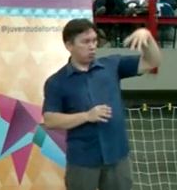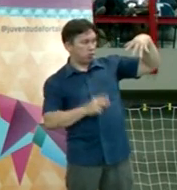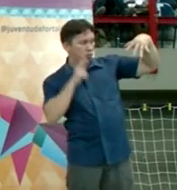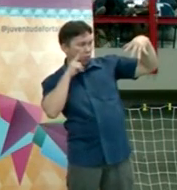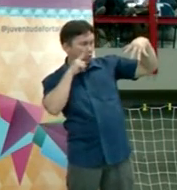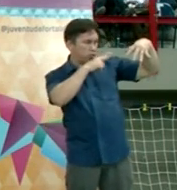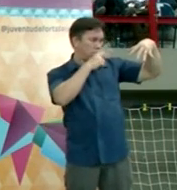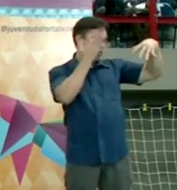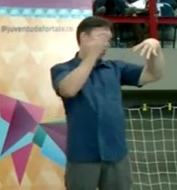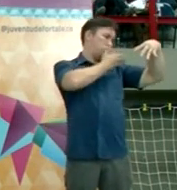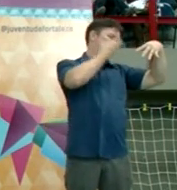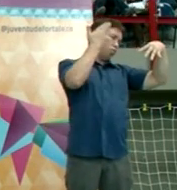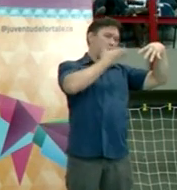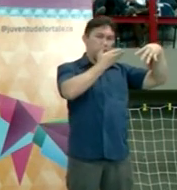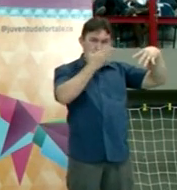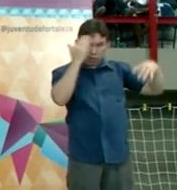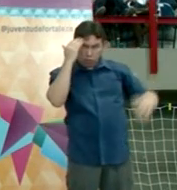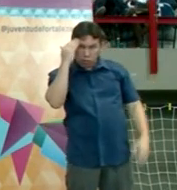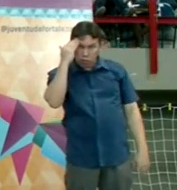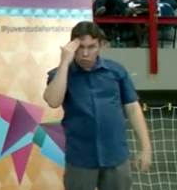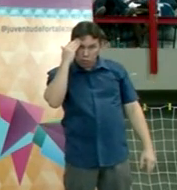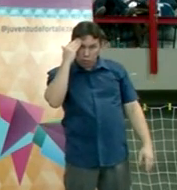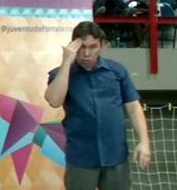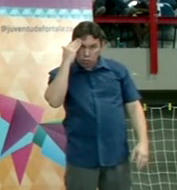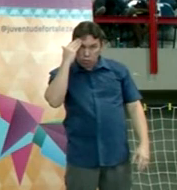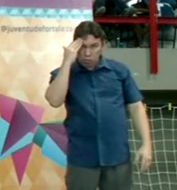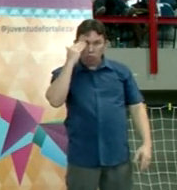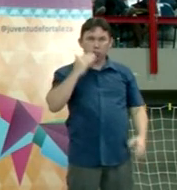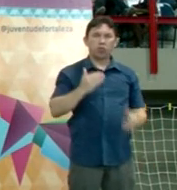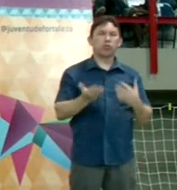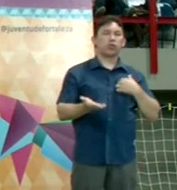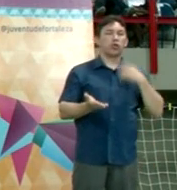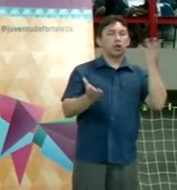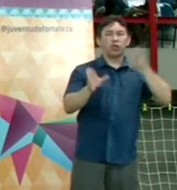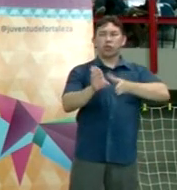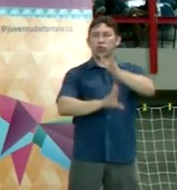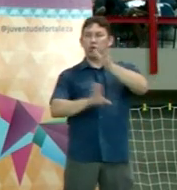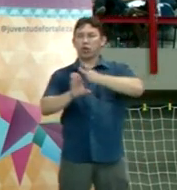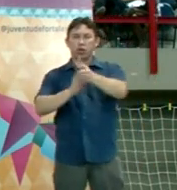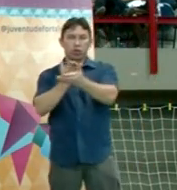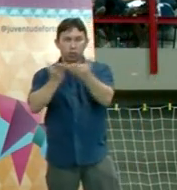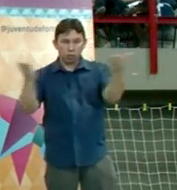luz visível e invisível. Já vou começar dando um recado.